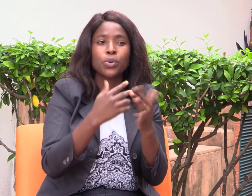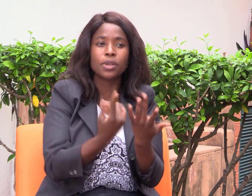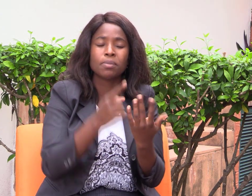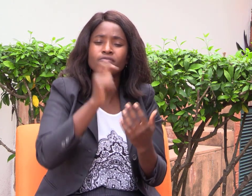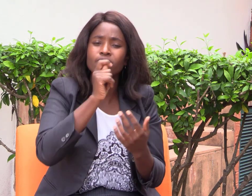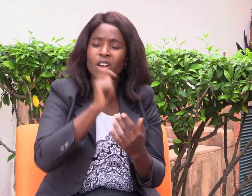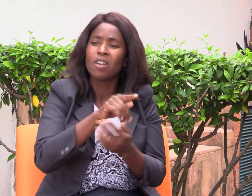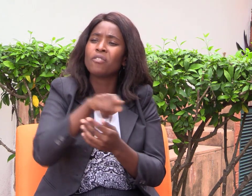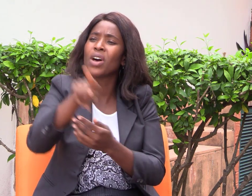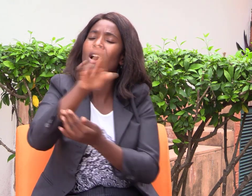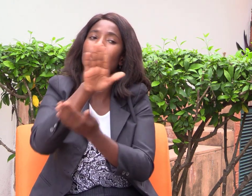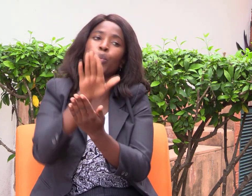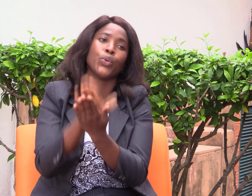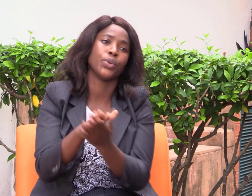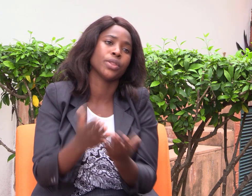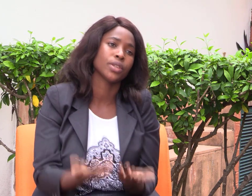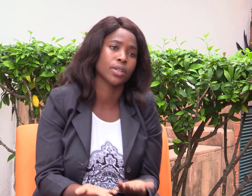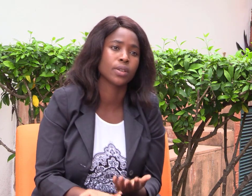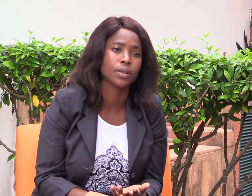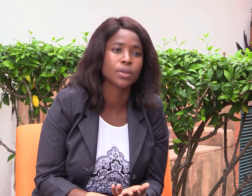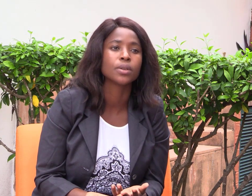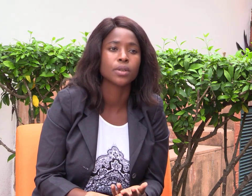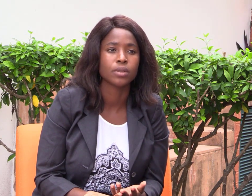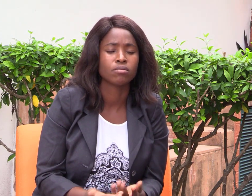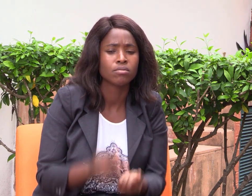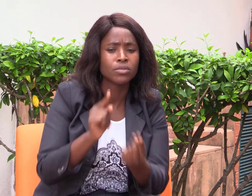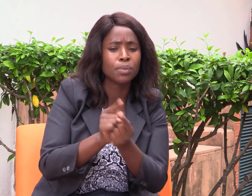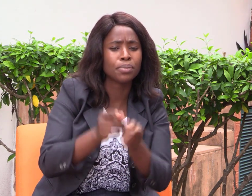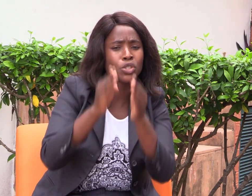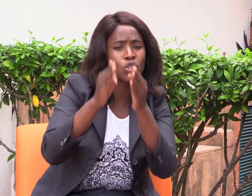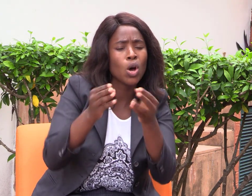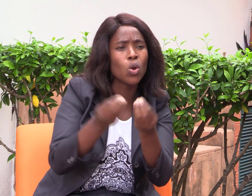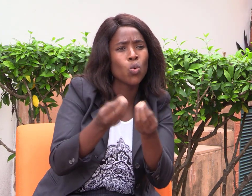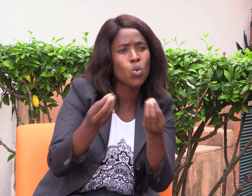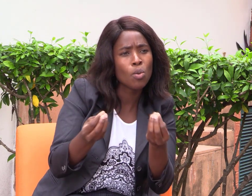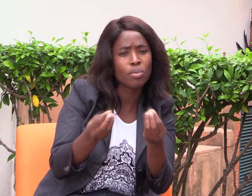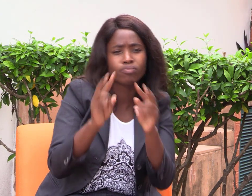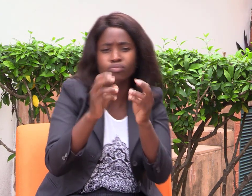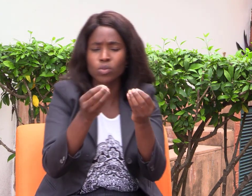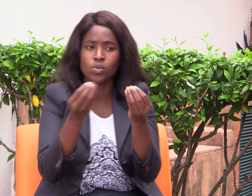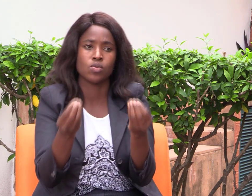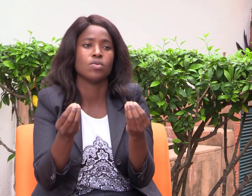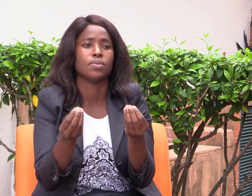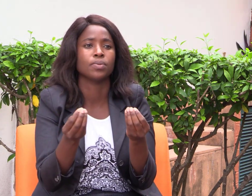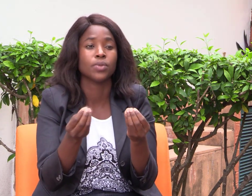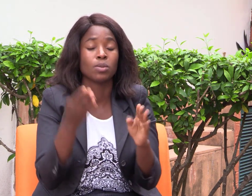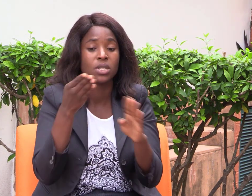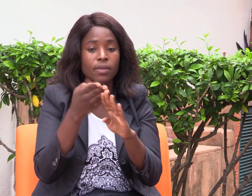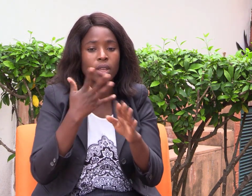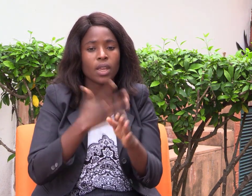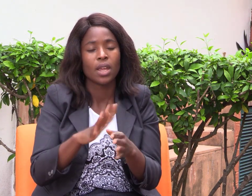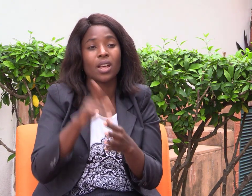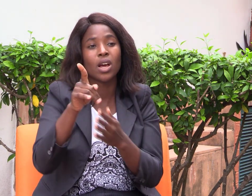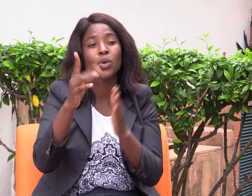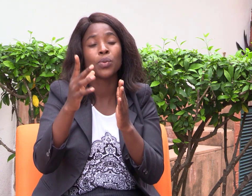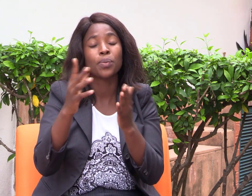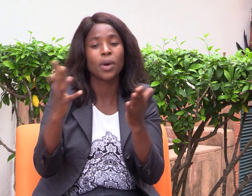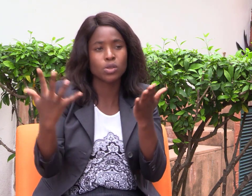E precisamos saber, esta informação essa informação fazemos chegar